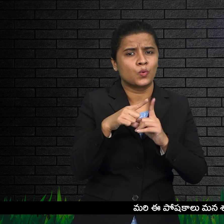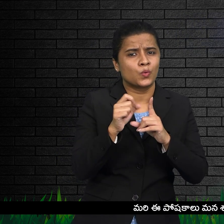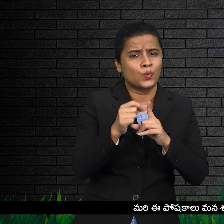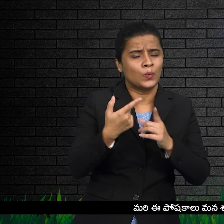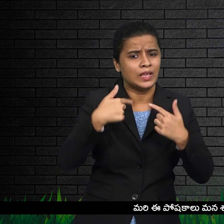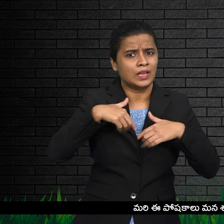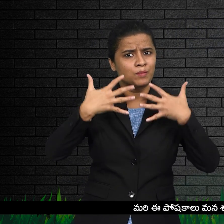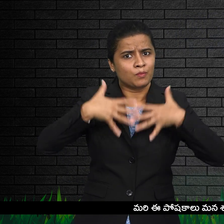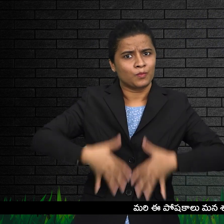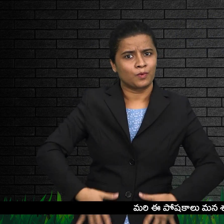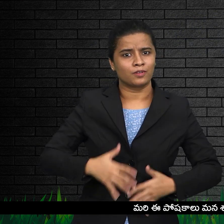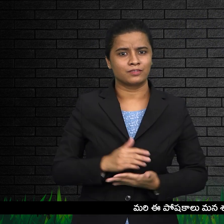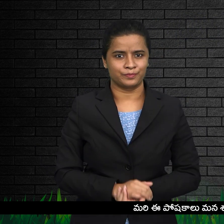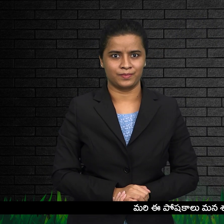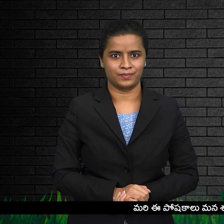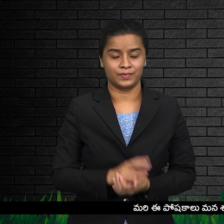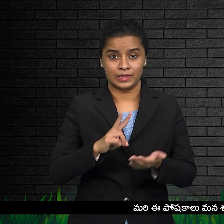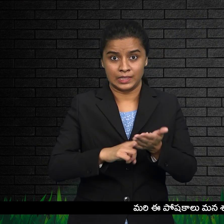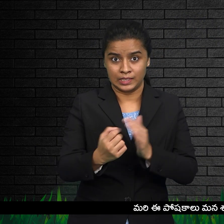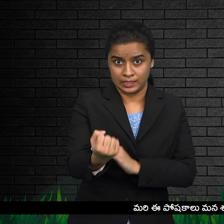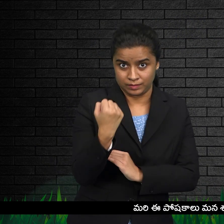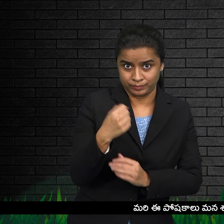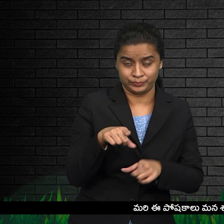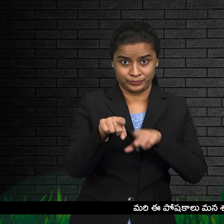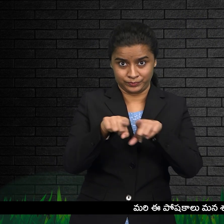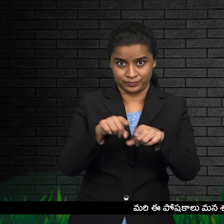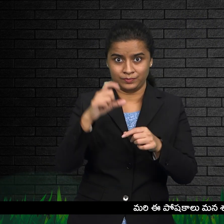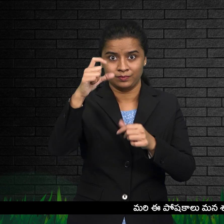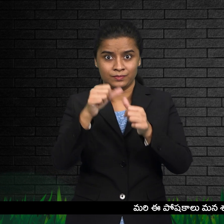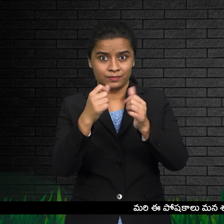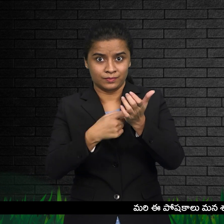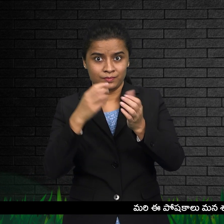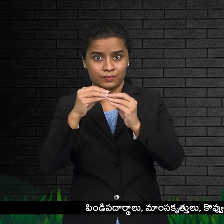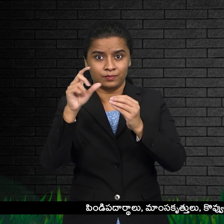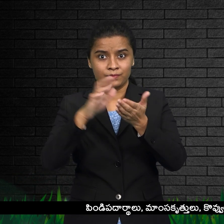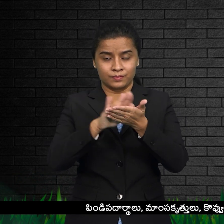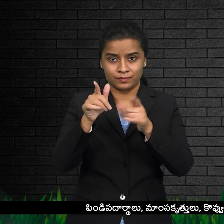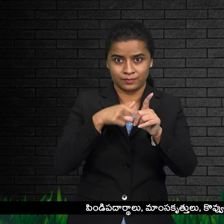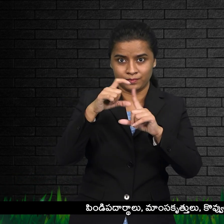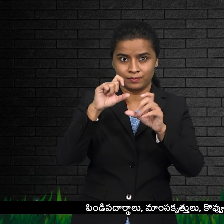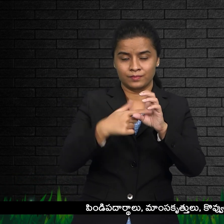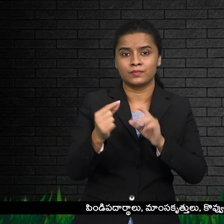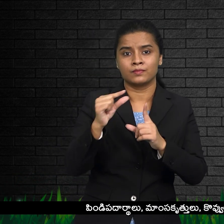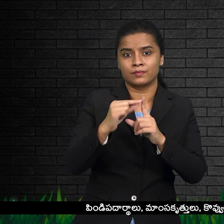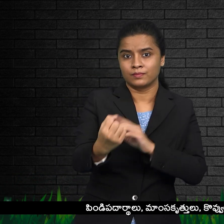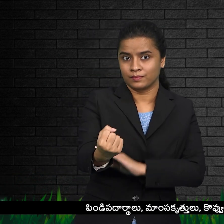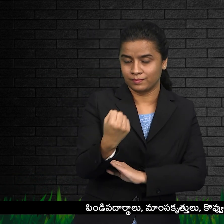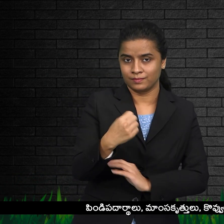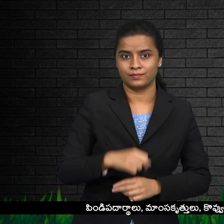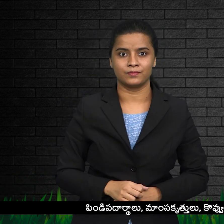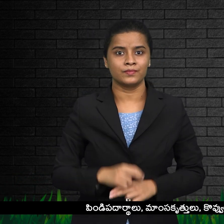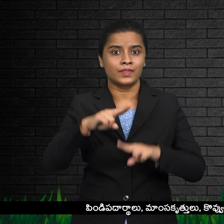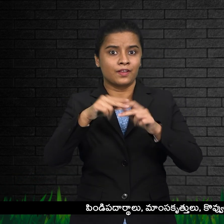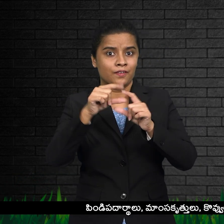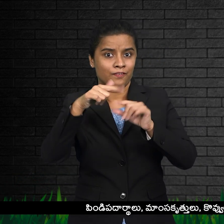మరి ఈ పోషకాలు మన శరీరంలో ఏం చేస్తున్నాయో చూద్దాం. పిండి పదార్థాలు,